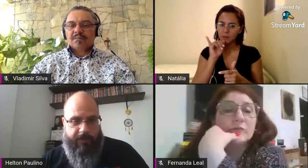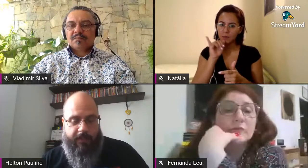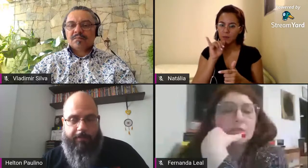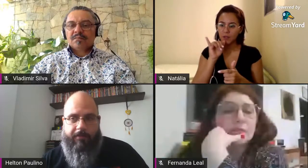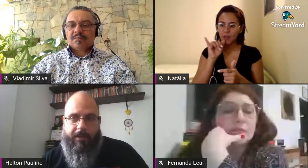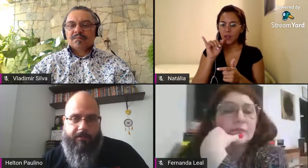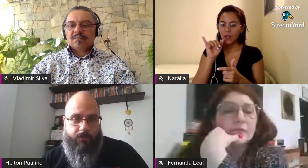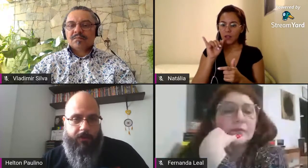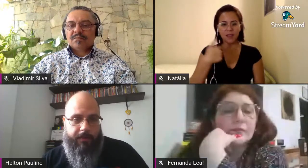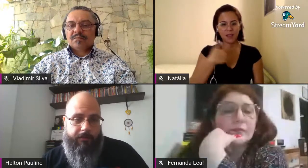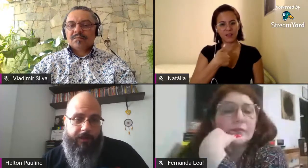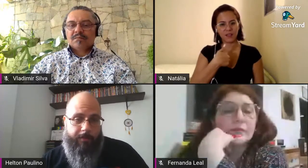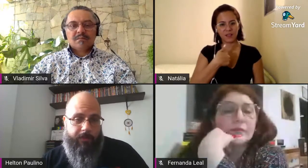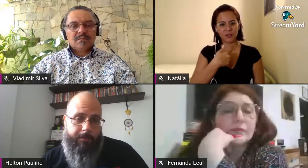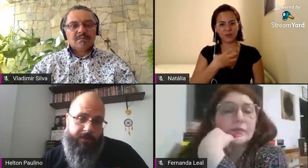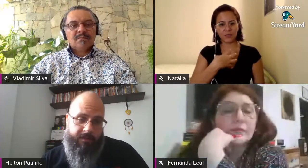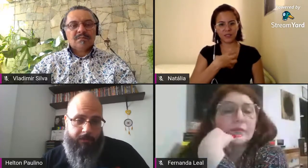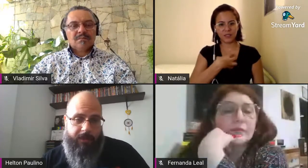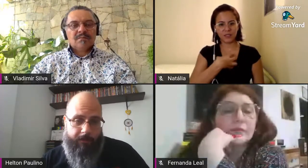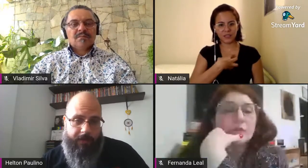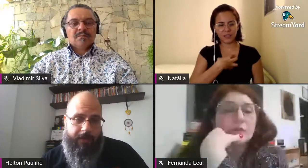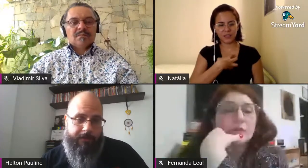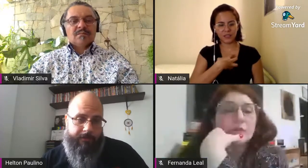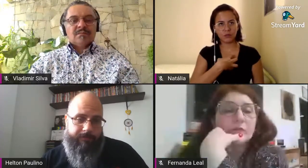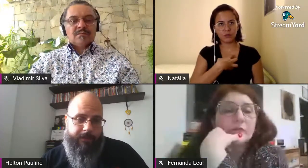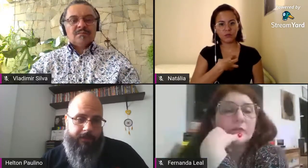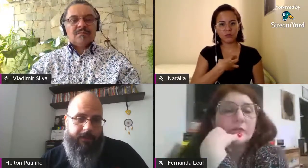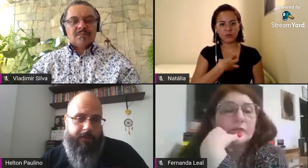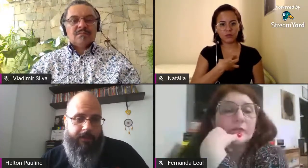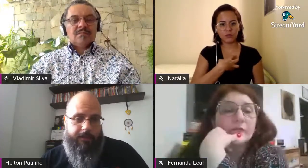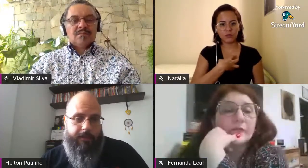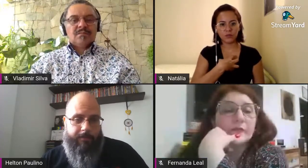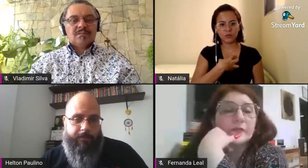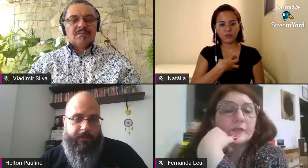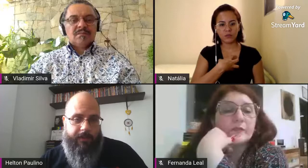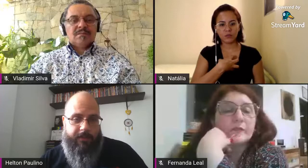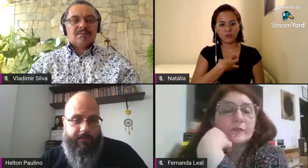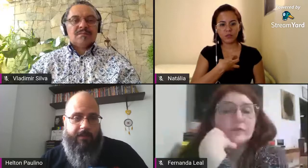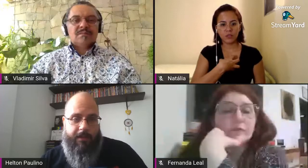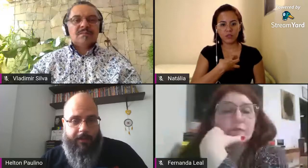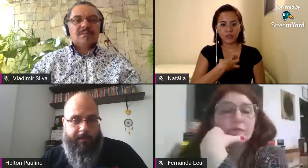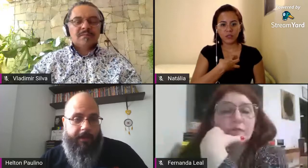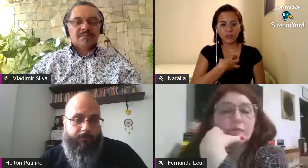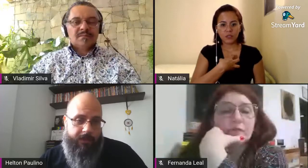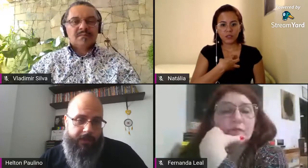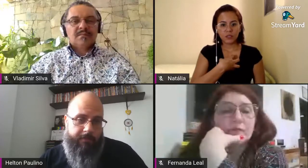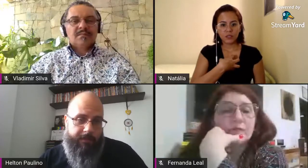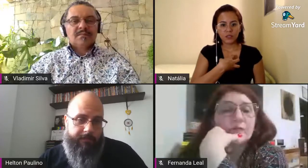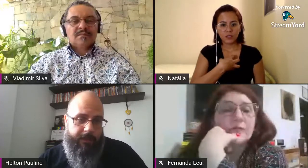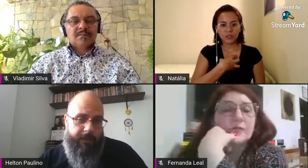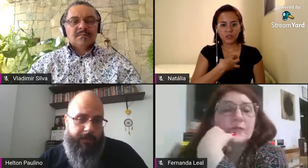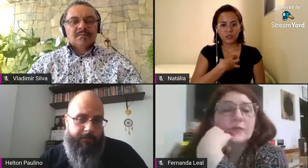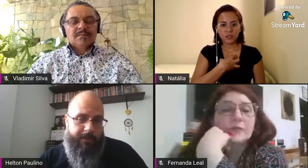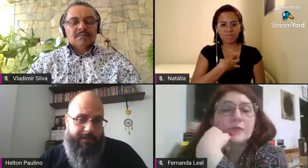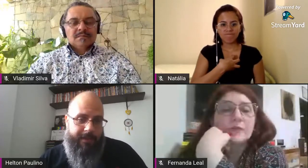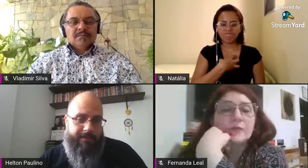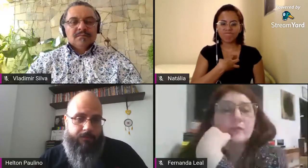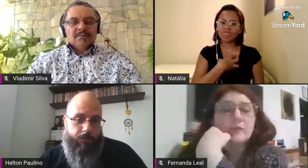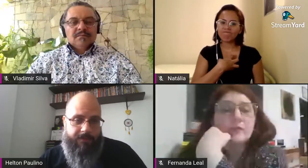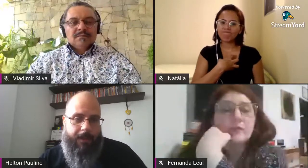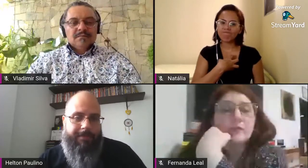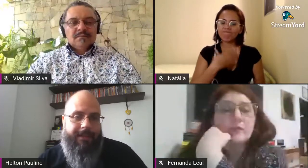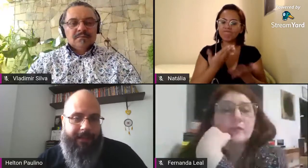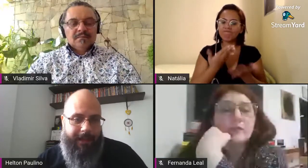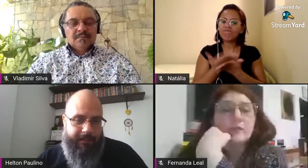tolhido, na verdade, a palavra é essa, tolhido de não poder, por exemplo, ir ao teatro. Né, de não poder de sair para ir ao cinema. Né? Então,